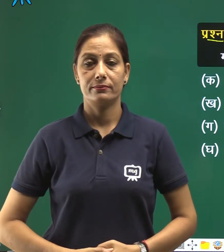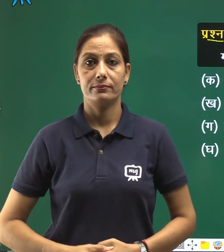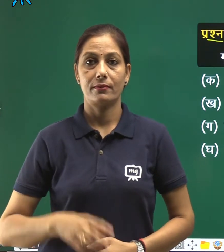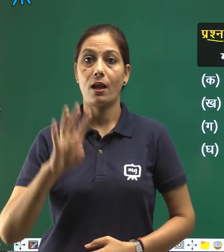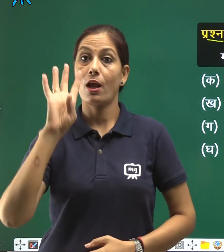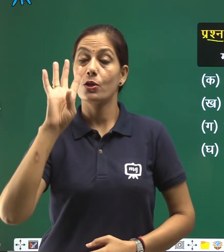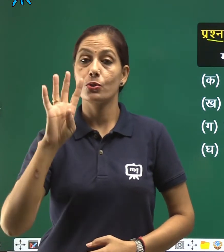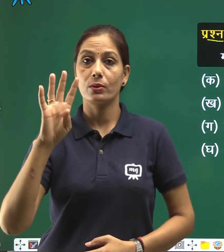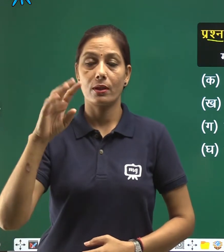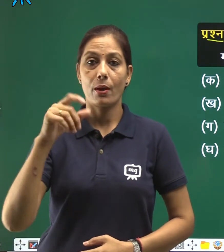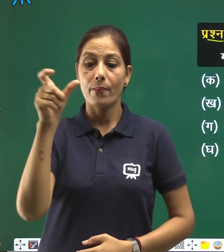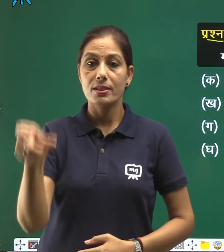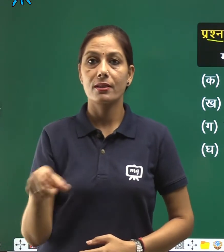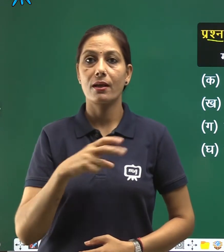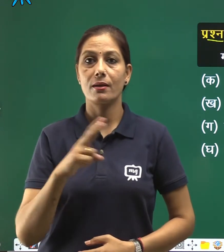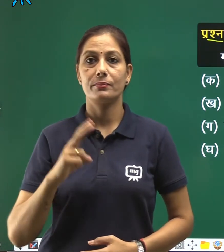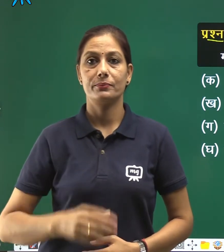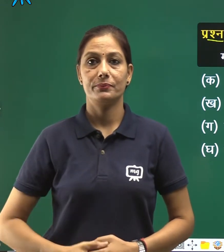चौथा पटेल जी की।